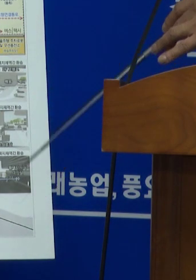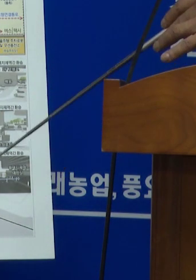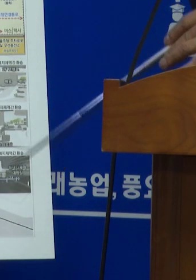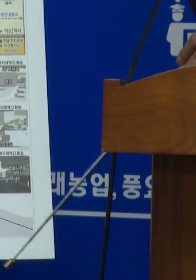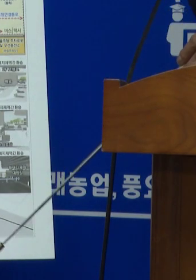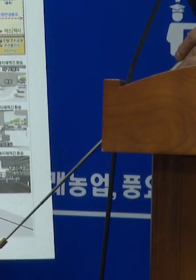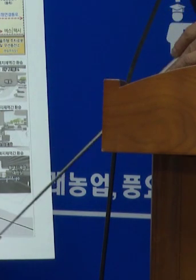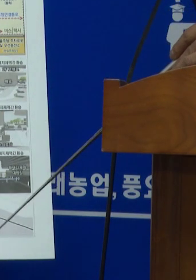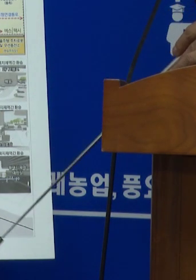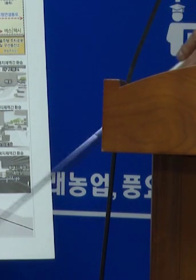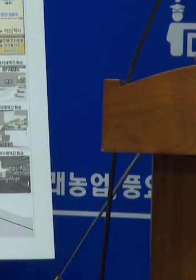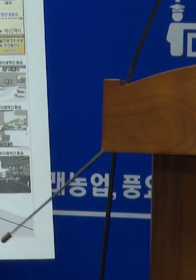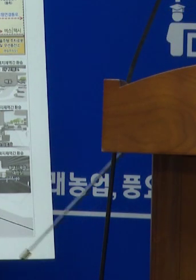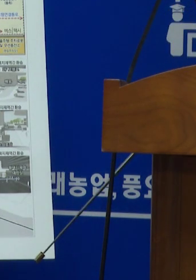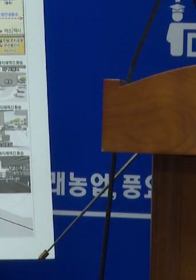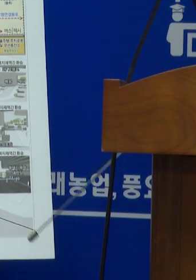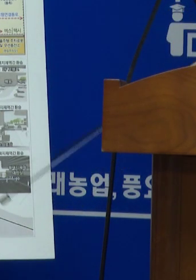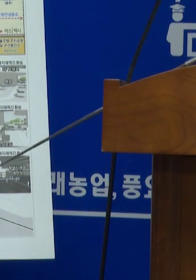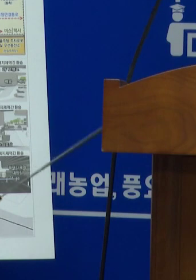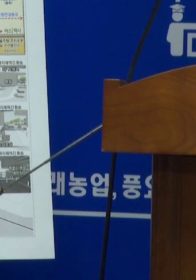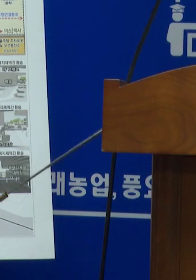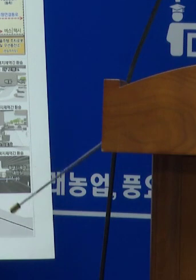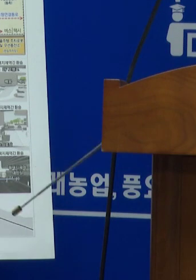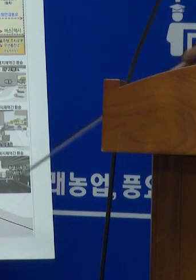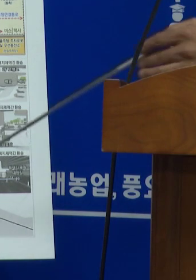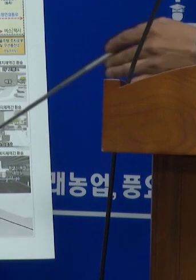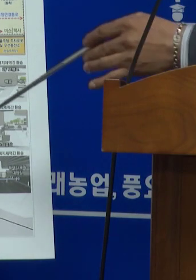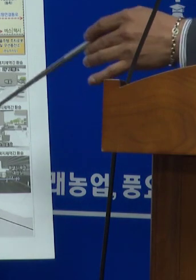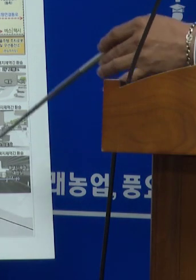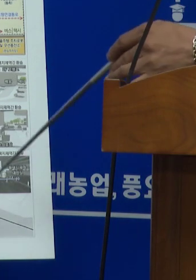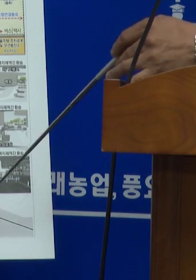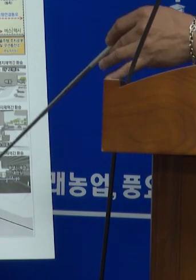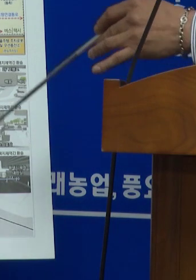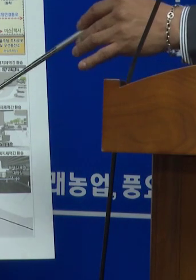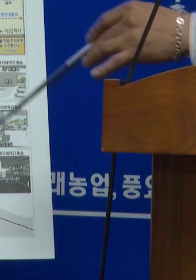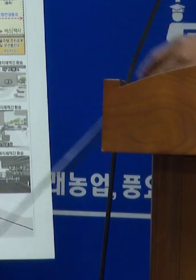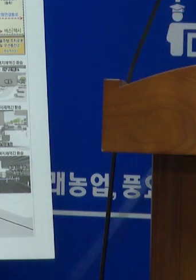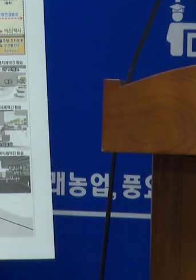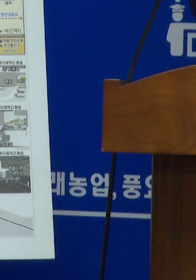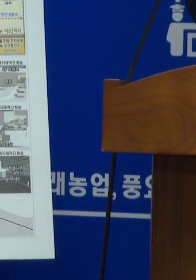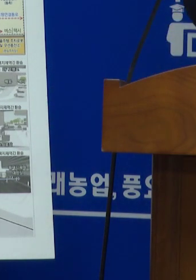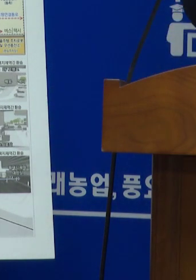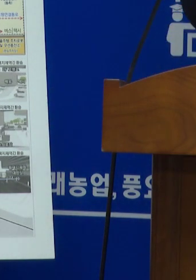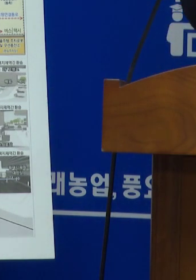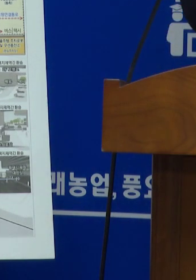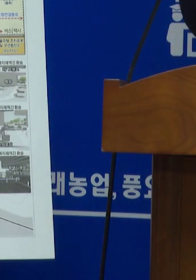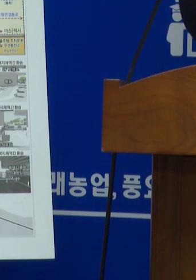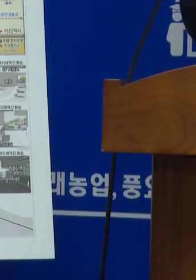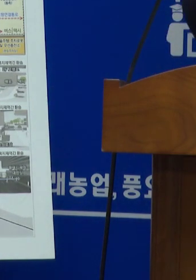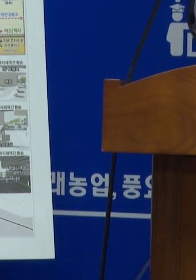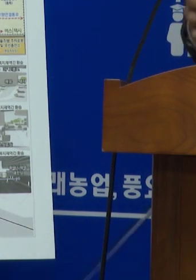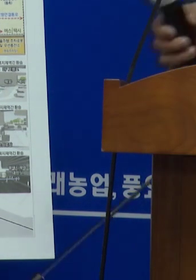버티 허브라든지 그러니까 UAM 그 정박할 수 있는 그런 시설이라든지 그런 걸 갖다가 같이 유치할 그런 계획을 잡고